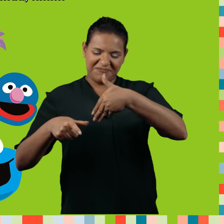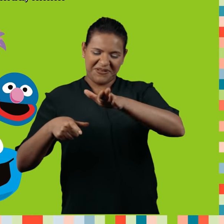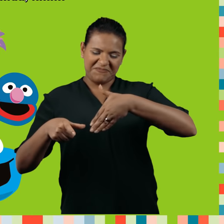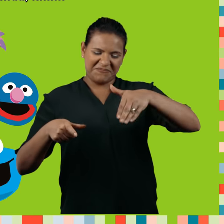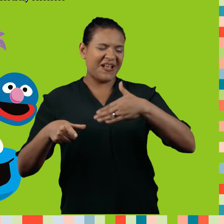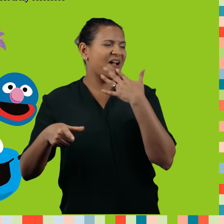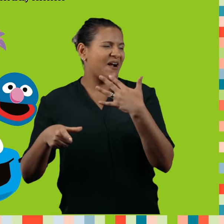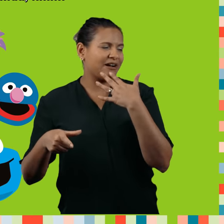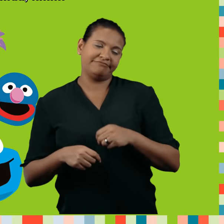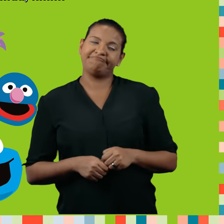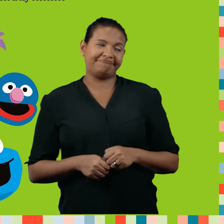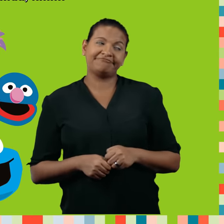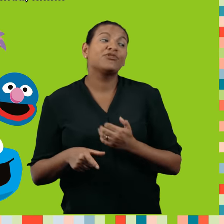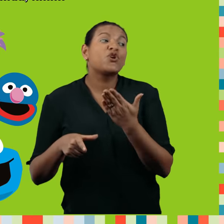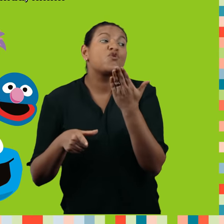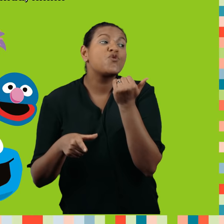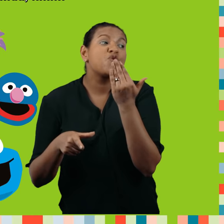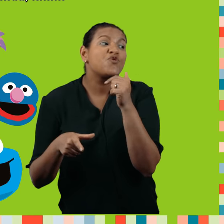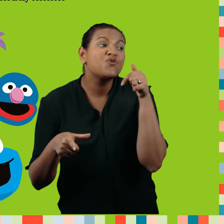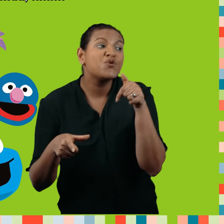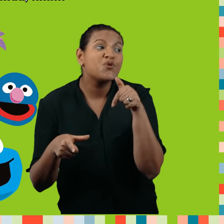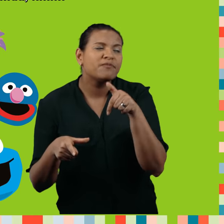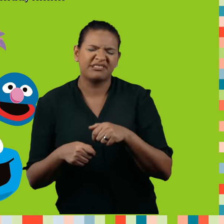com tintas, e sim com comida.